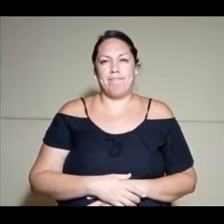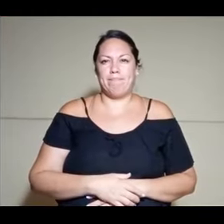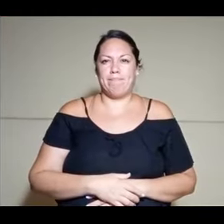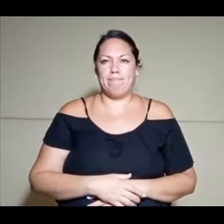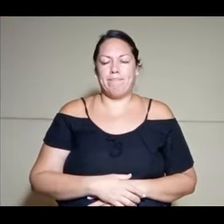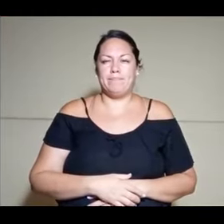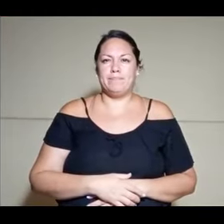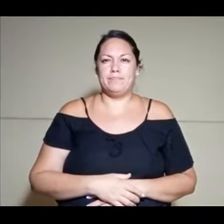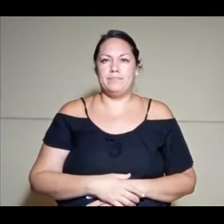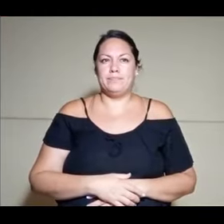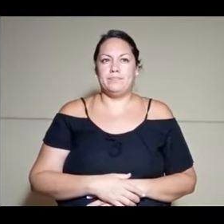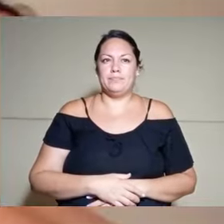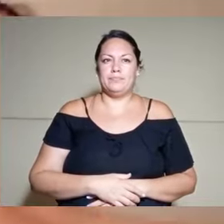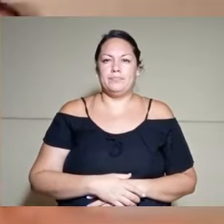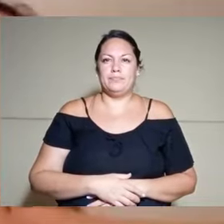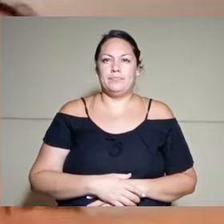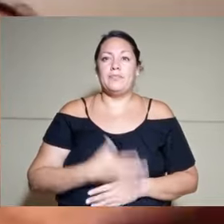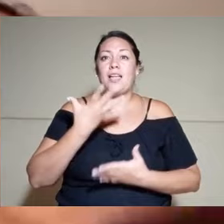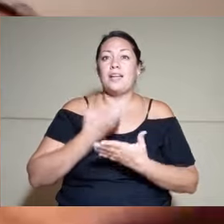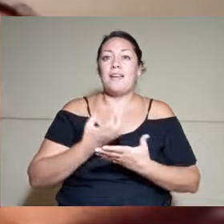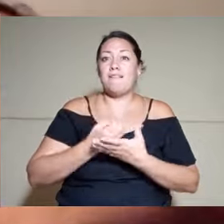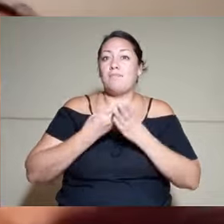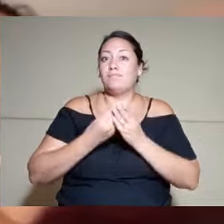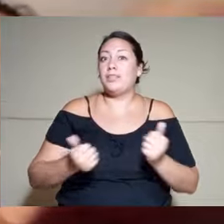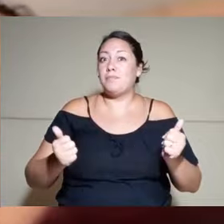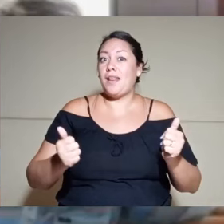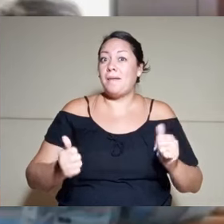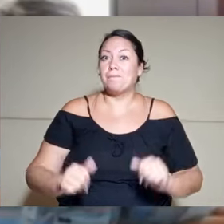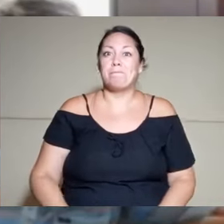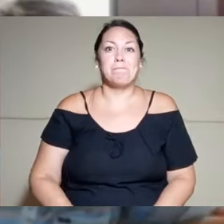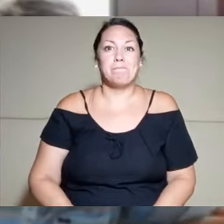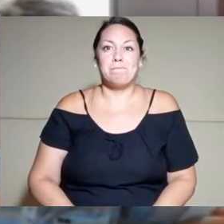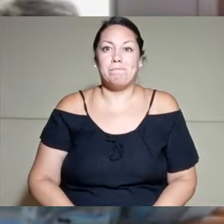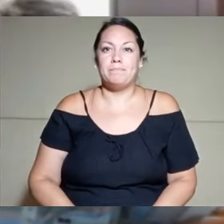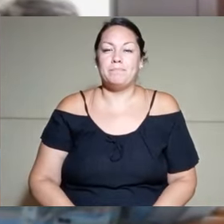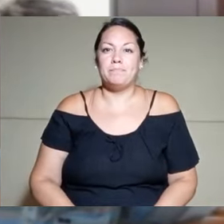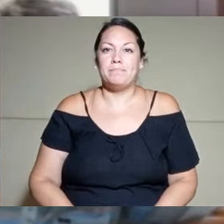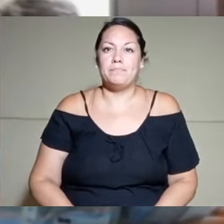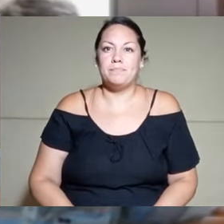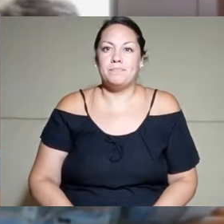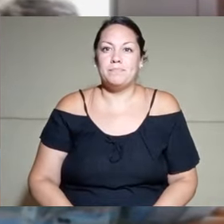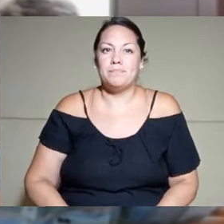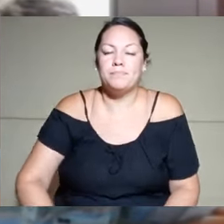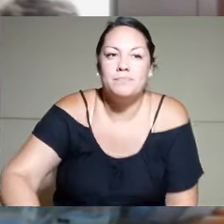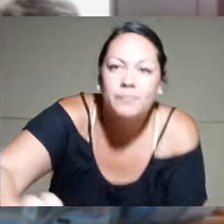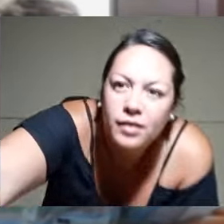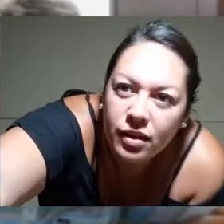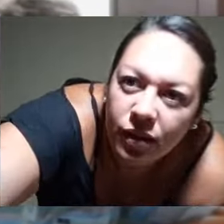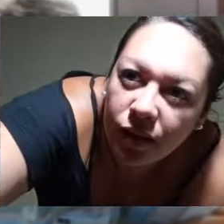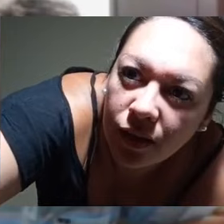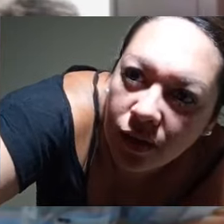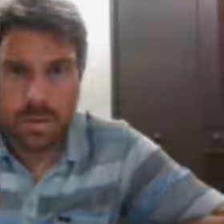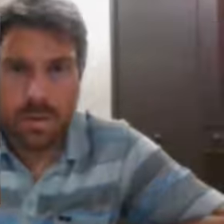Sí, profe. Sí, profe. Bien. Vamos a detener la grabación.